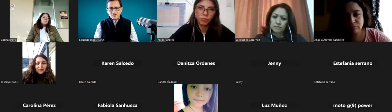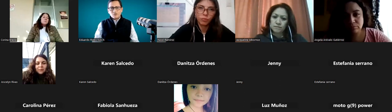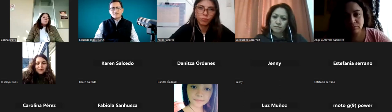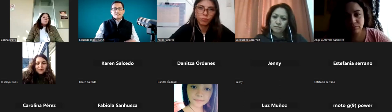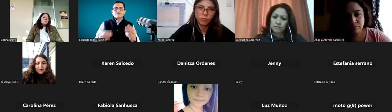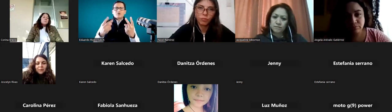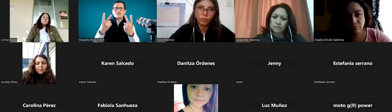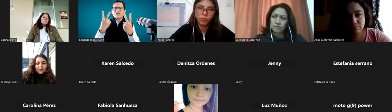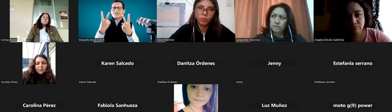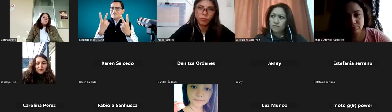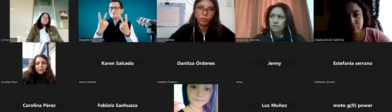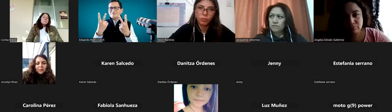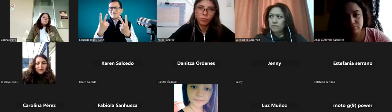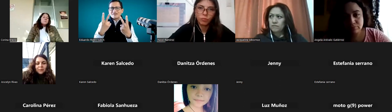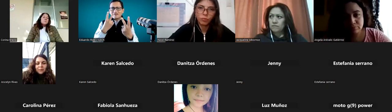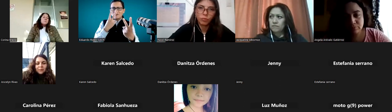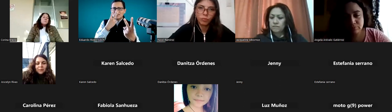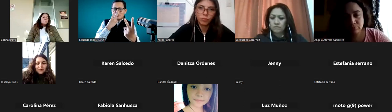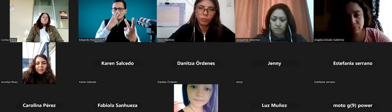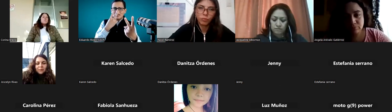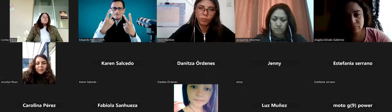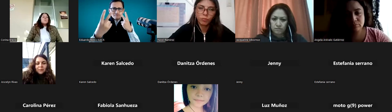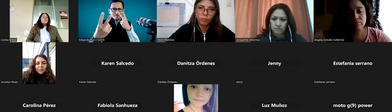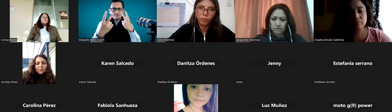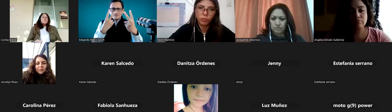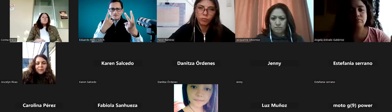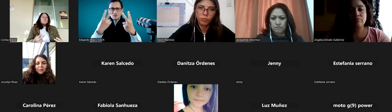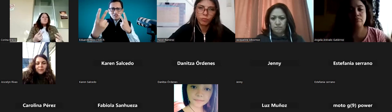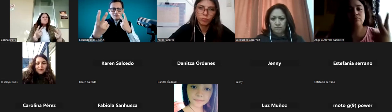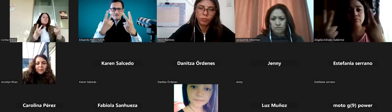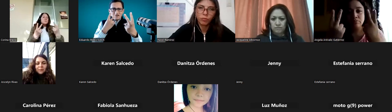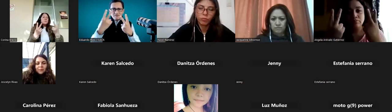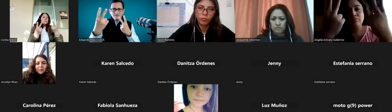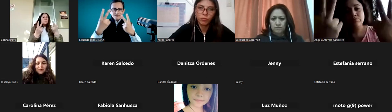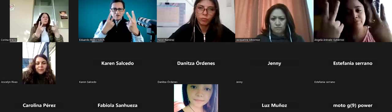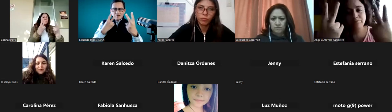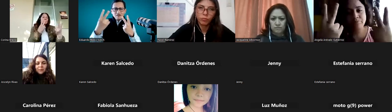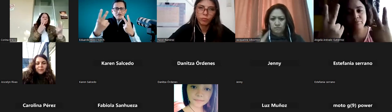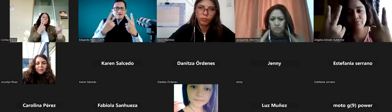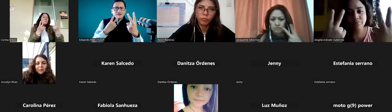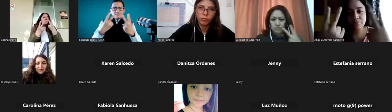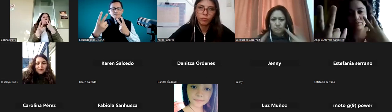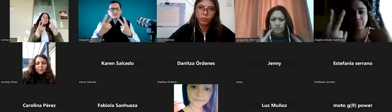visoespacialidad dentro de lengua de señas? Vamos a hacer la letra B. Y vamos a hacerlo así, como que va y viene.